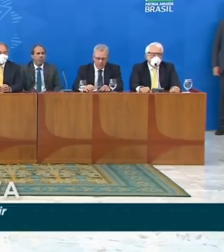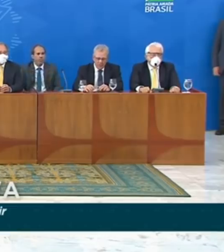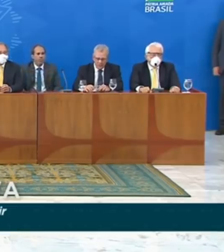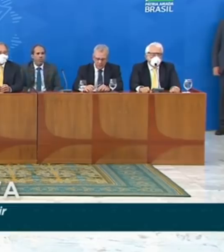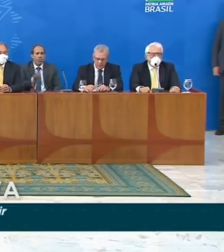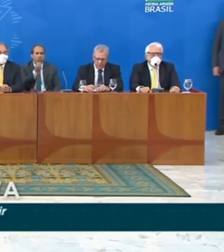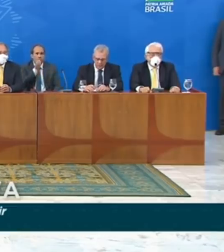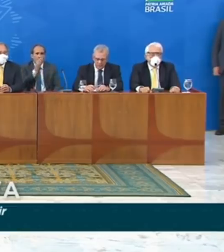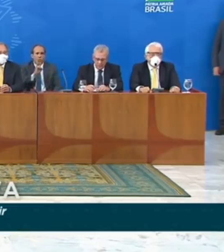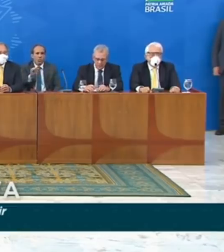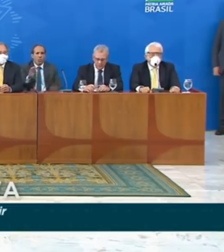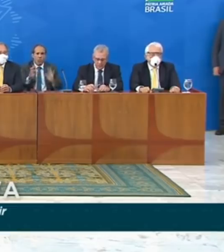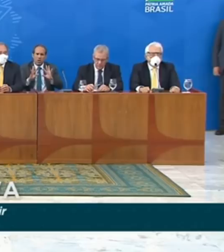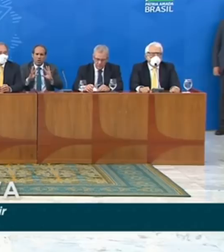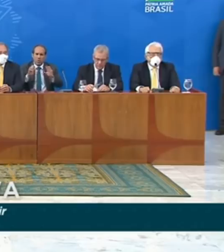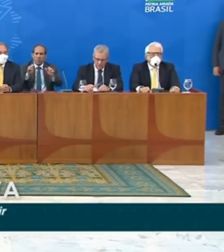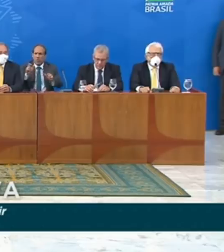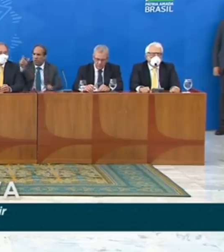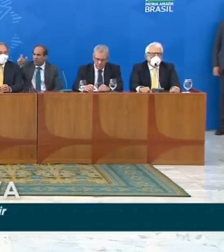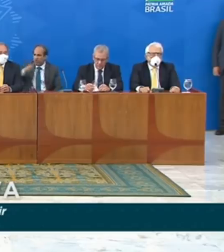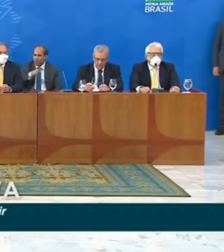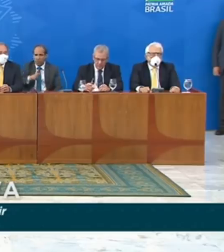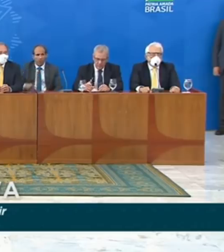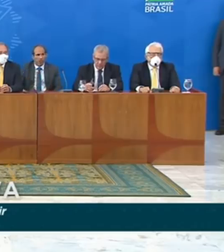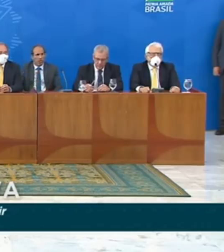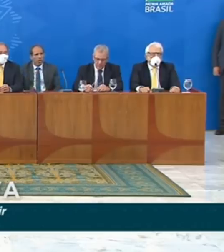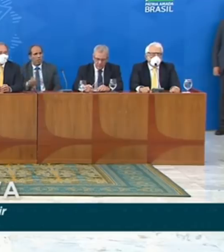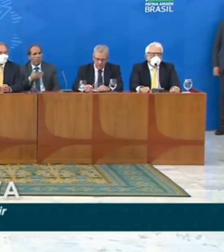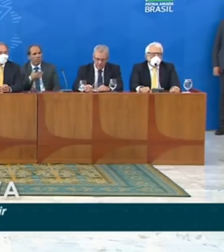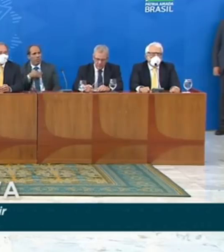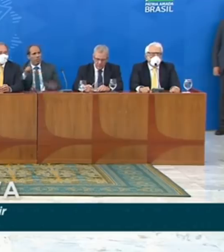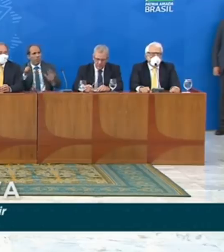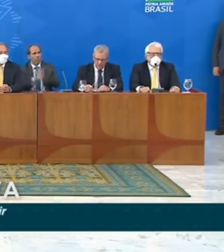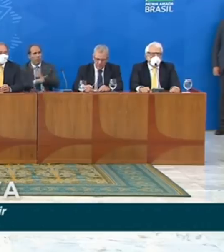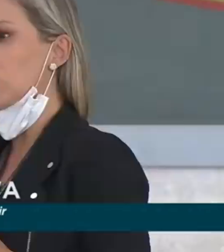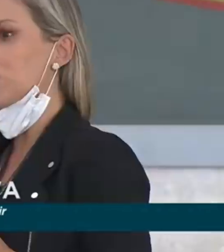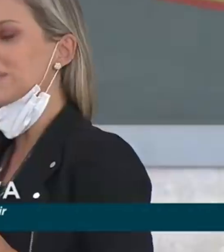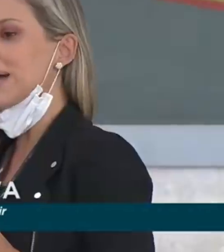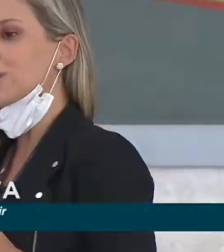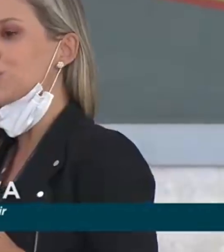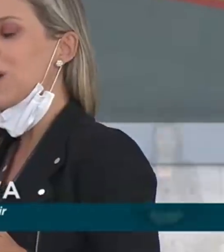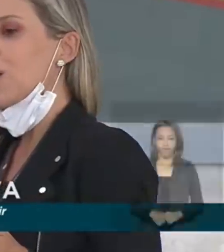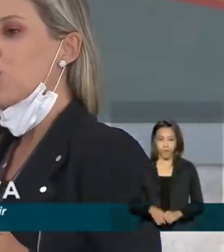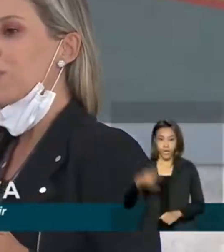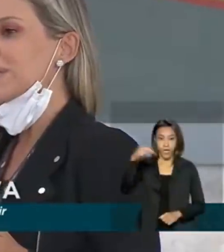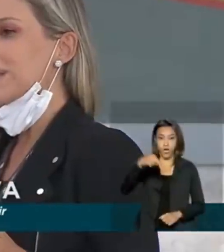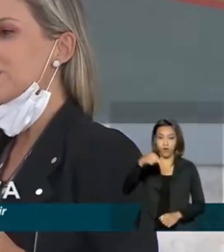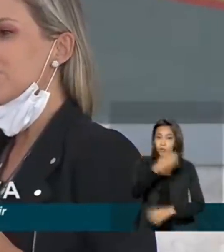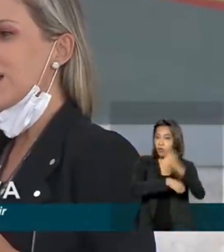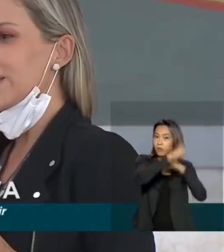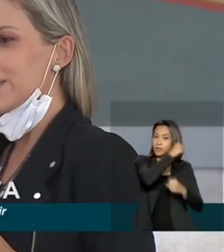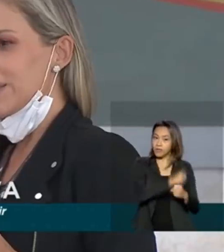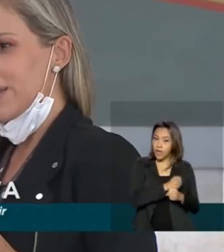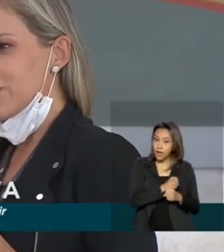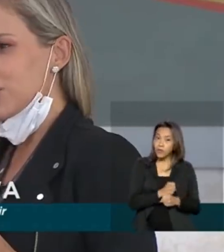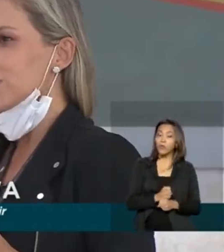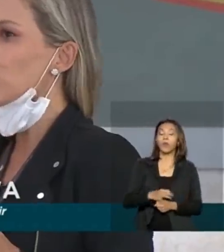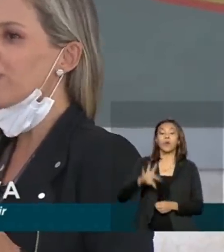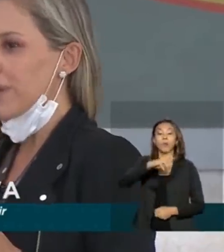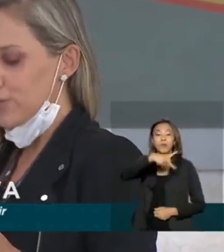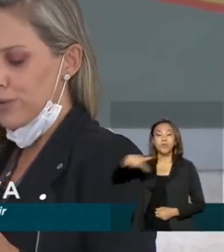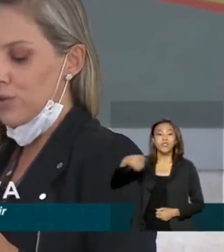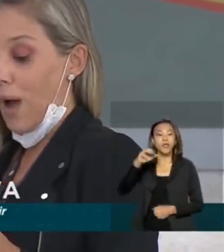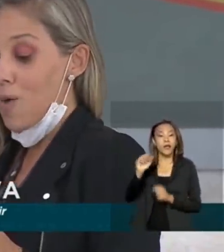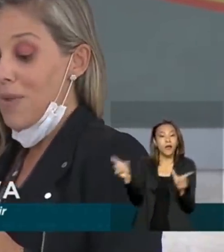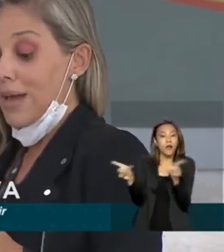Bom dia a todos, bom dia, presidente. Até a minha pergunta é para o ministro Tarcísio, porque em novembro do ano passado, o presidente da ANTT disse